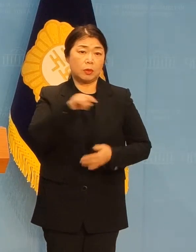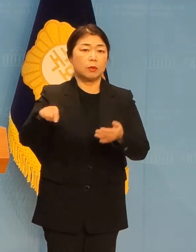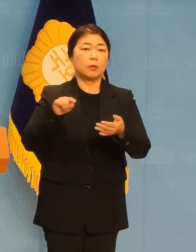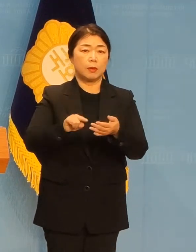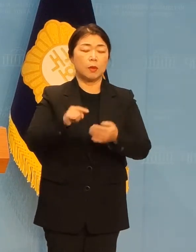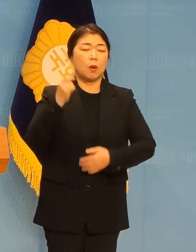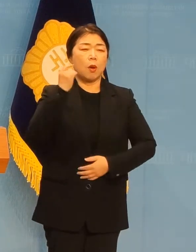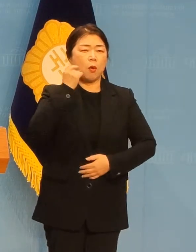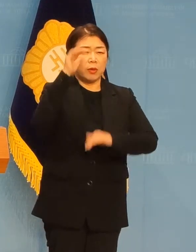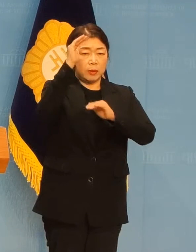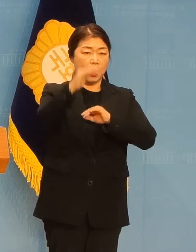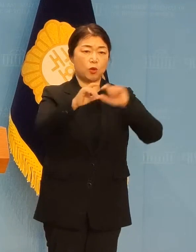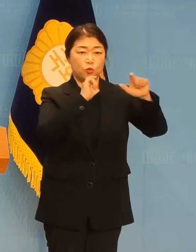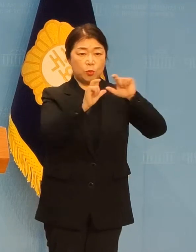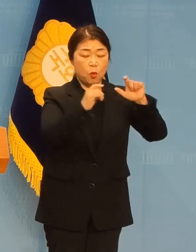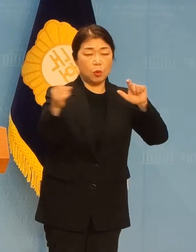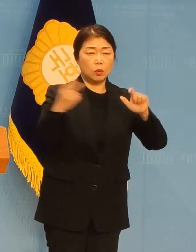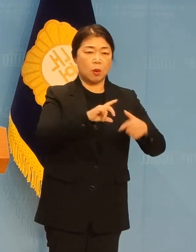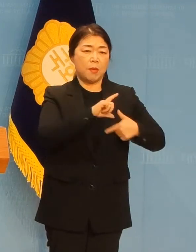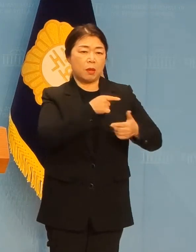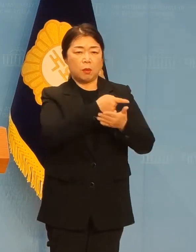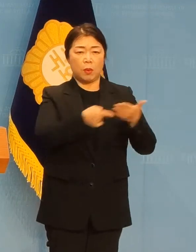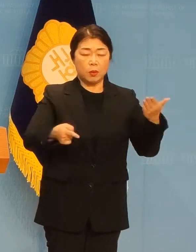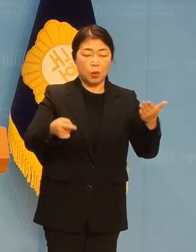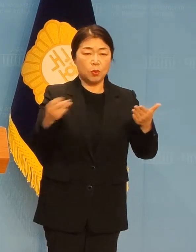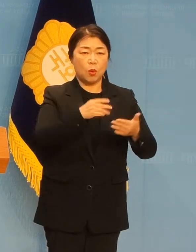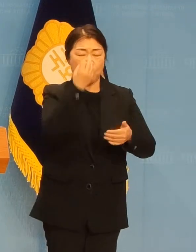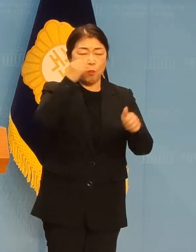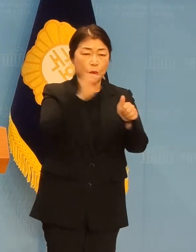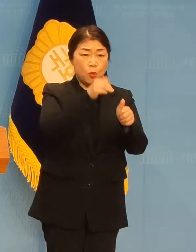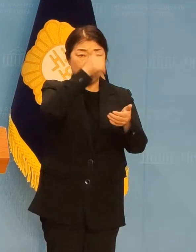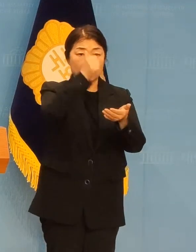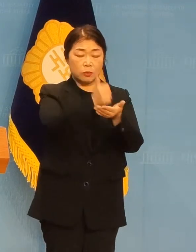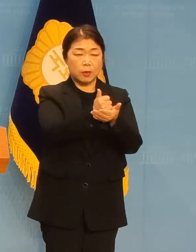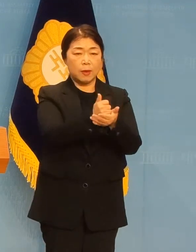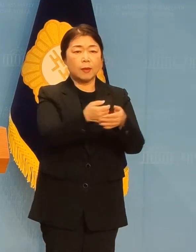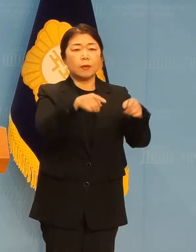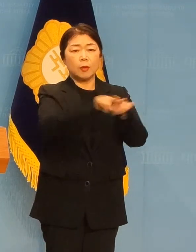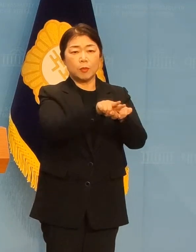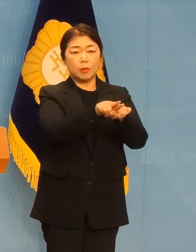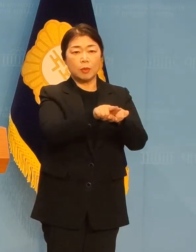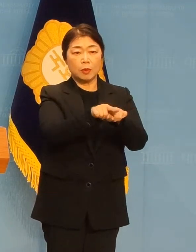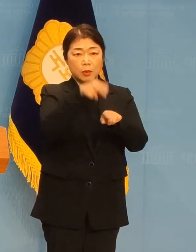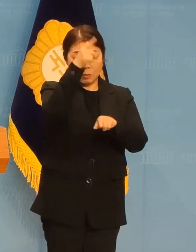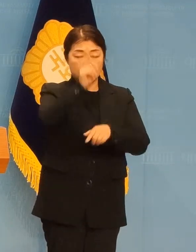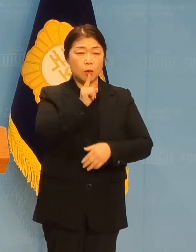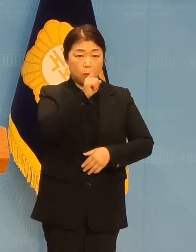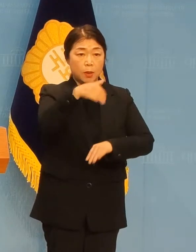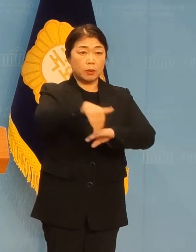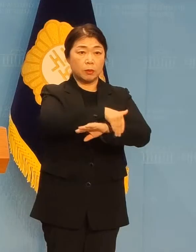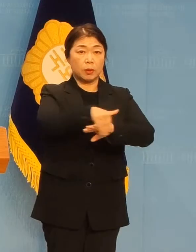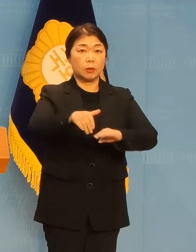유포, 명예훼손, 모욕죄를 적용해서 경찰에 고발합니다.